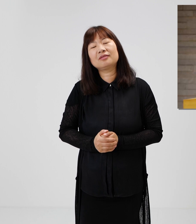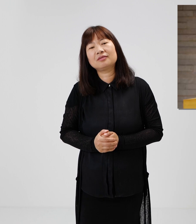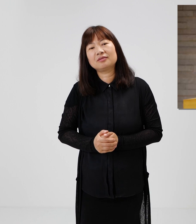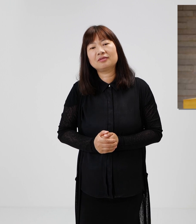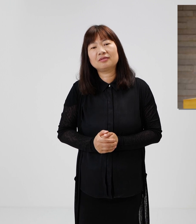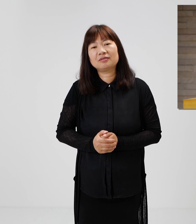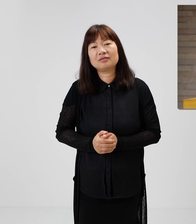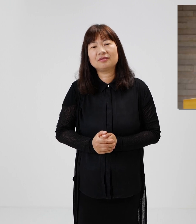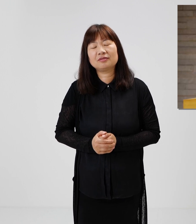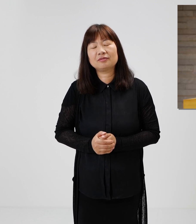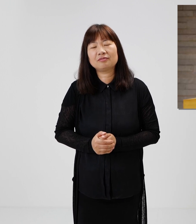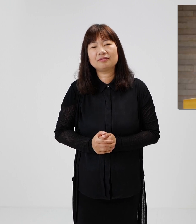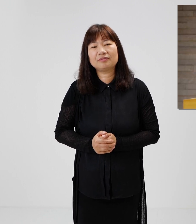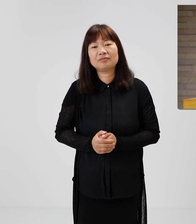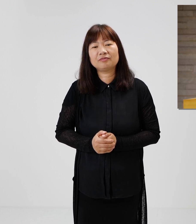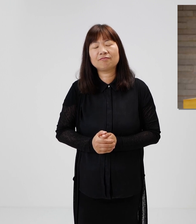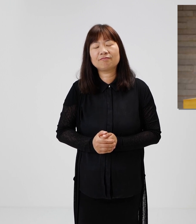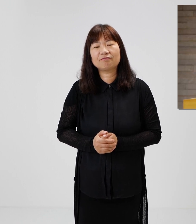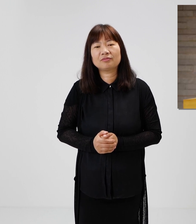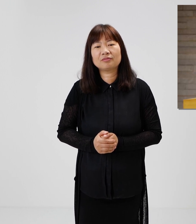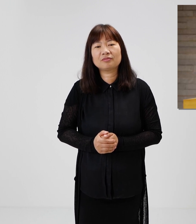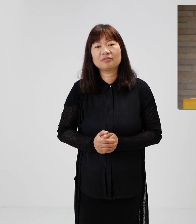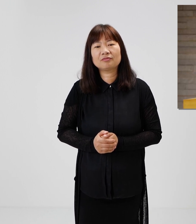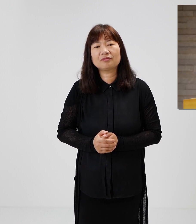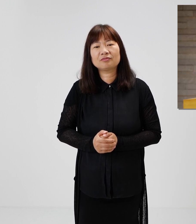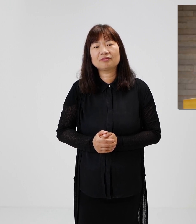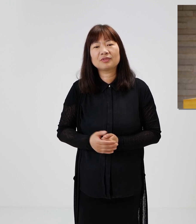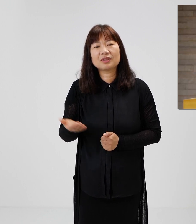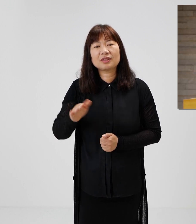찌르는데. 그런데 미군은